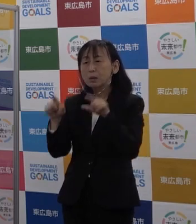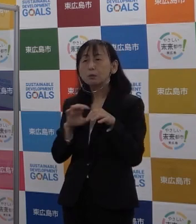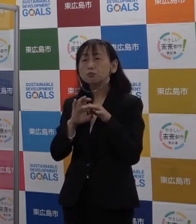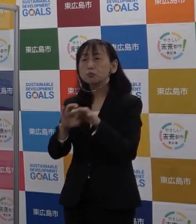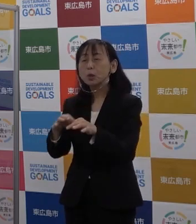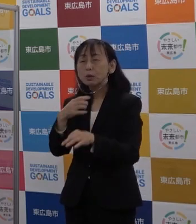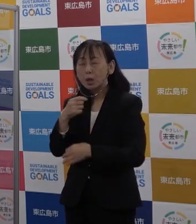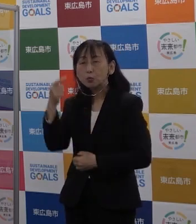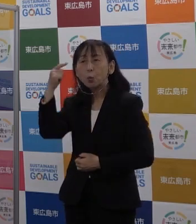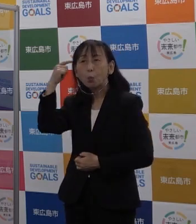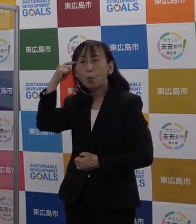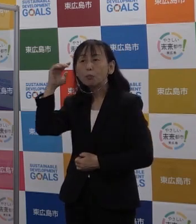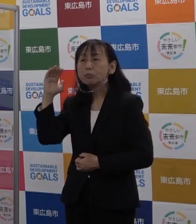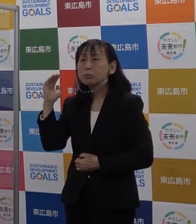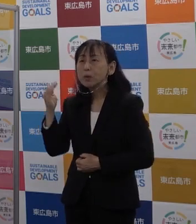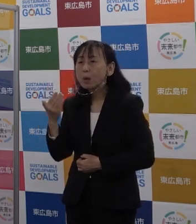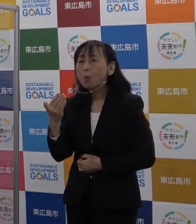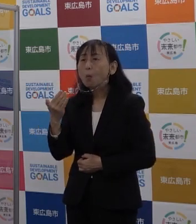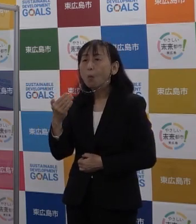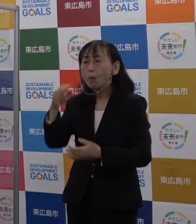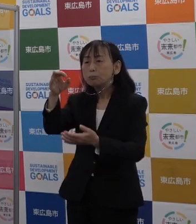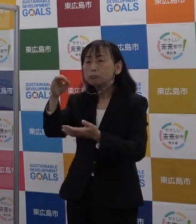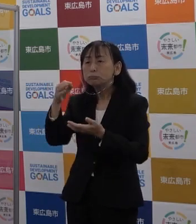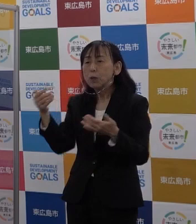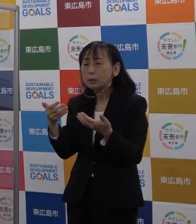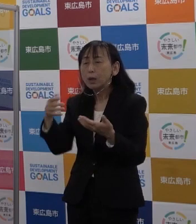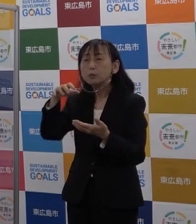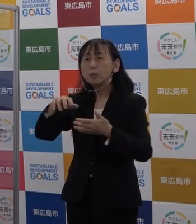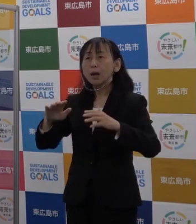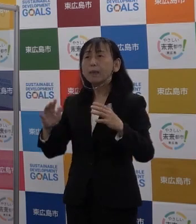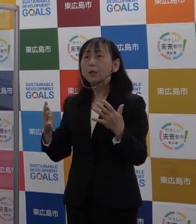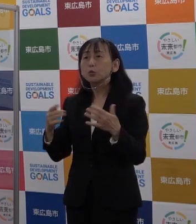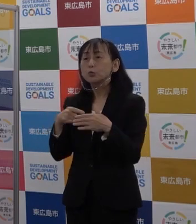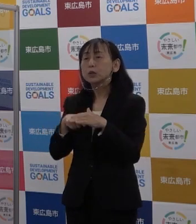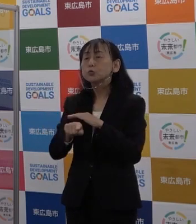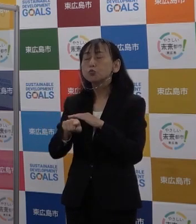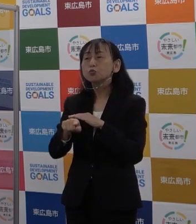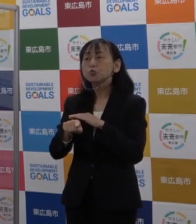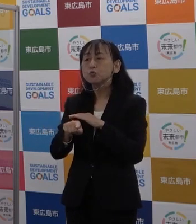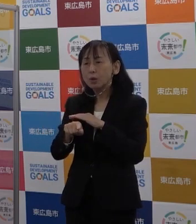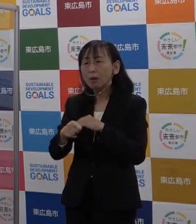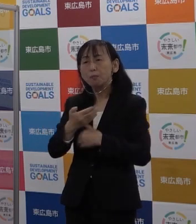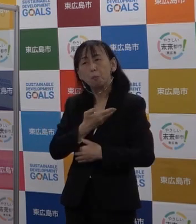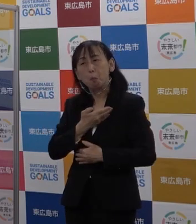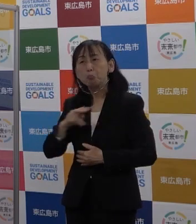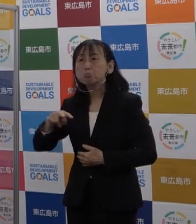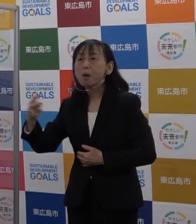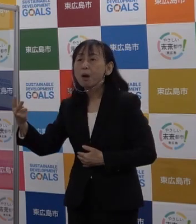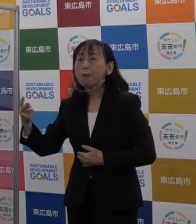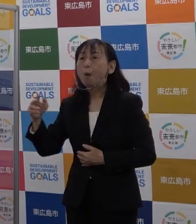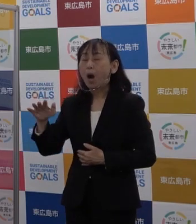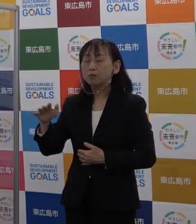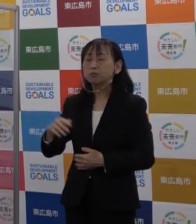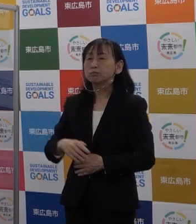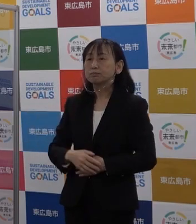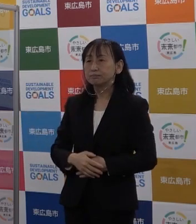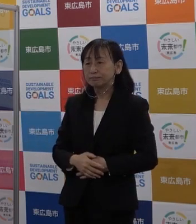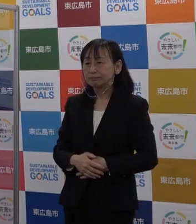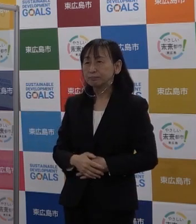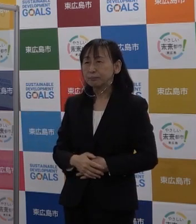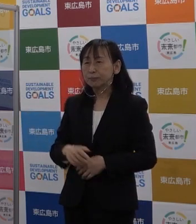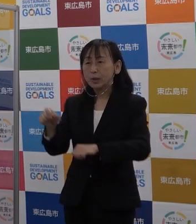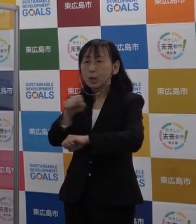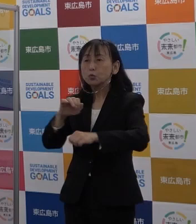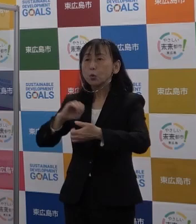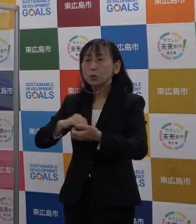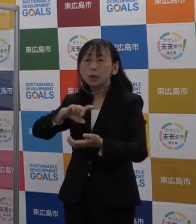かなかそこが障害になっているという現状があります。それを矢印の右側、特定地